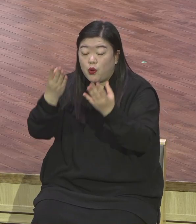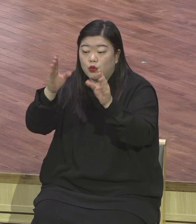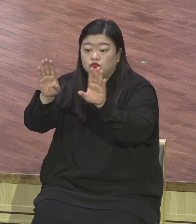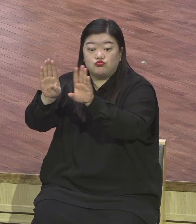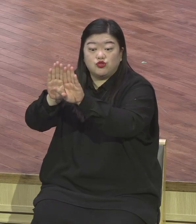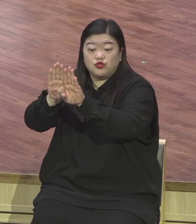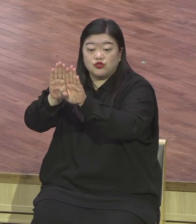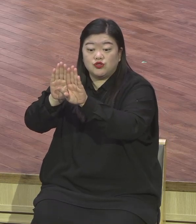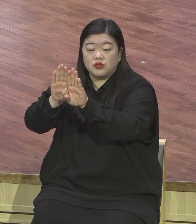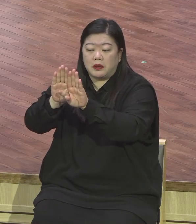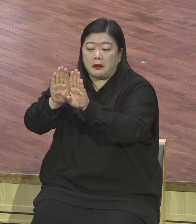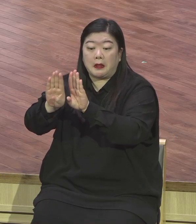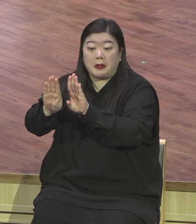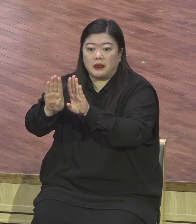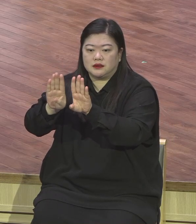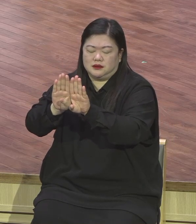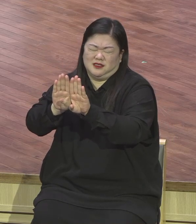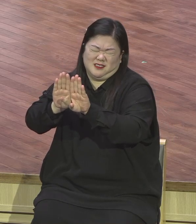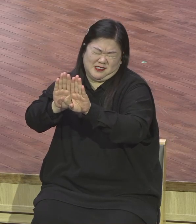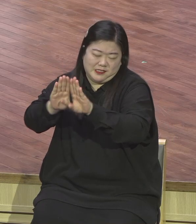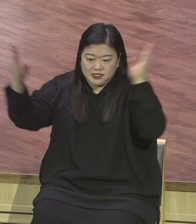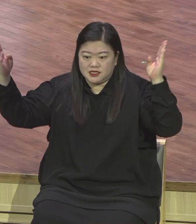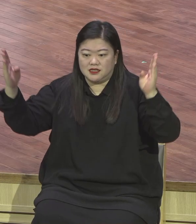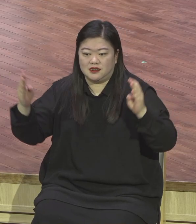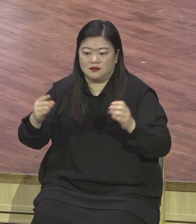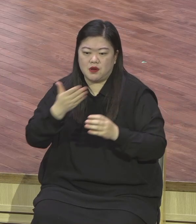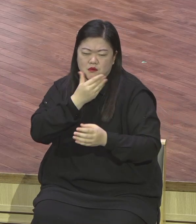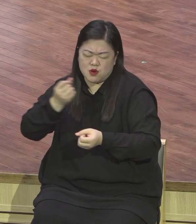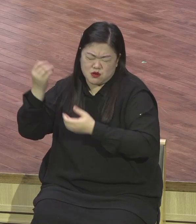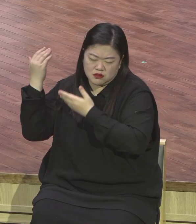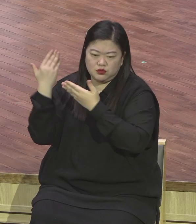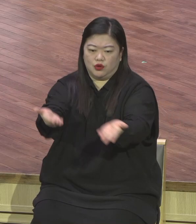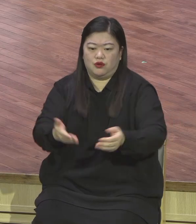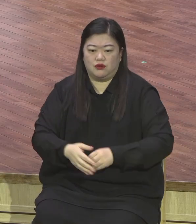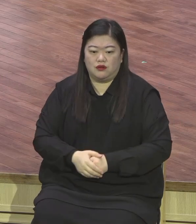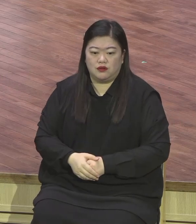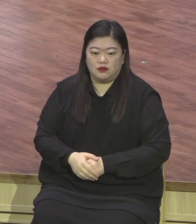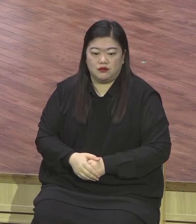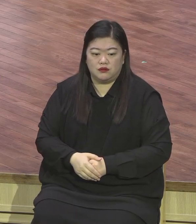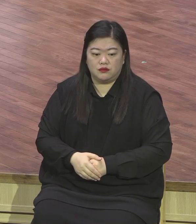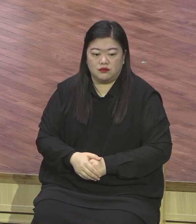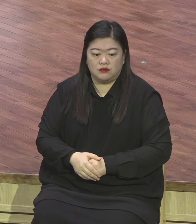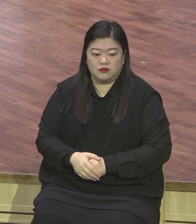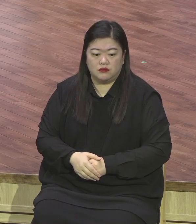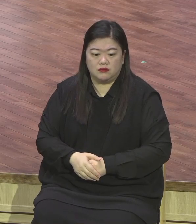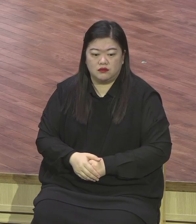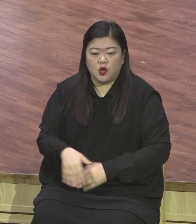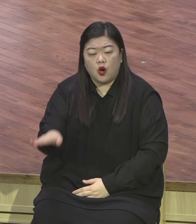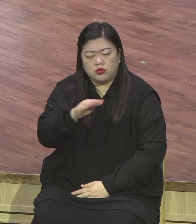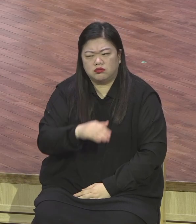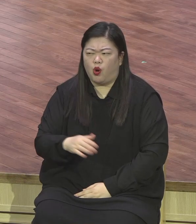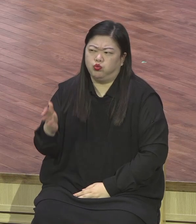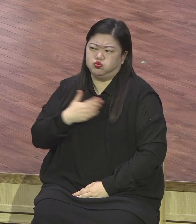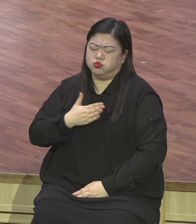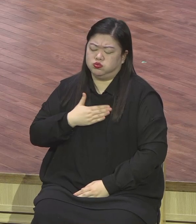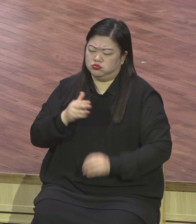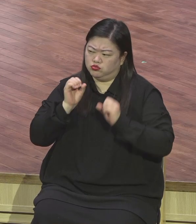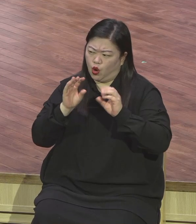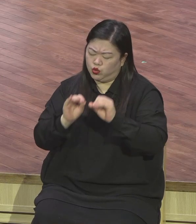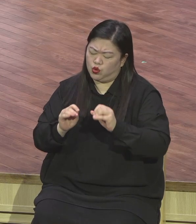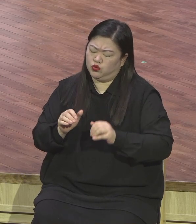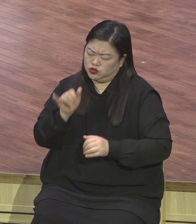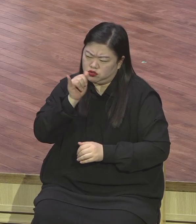하나의 복을 왜 안 줍니까 기도응답 왜 안 합니까 여러분 욕심 자기